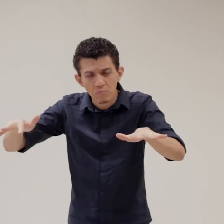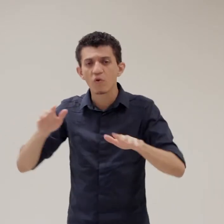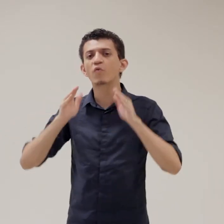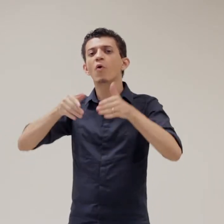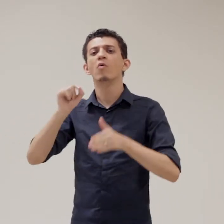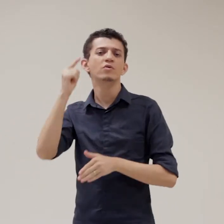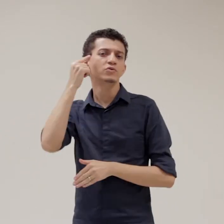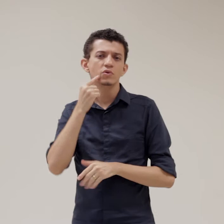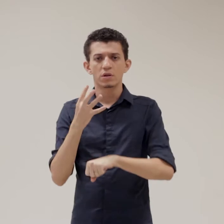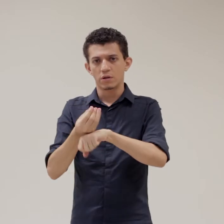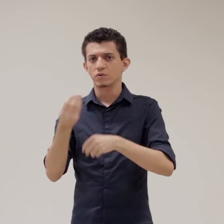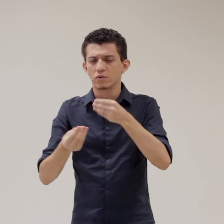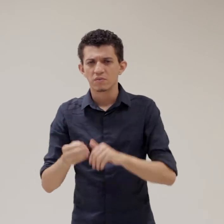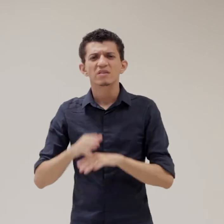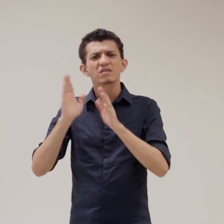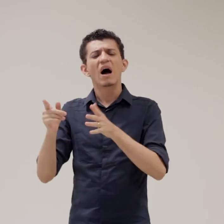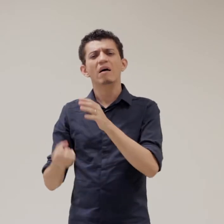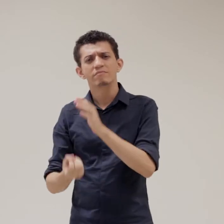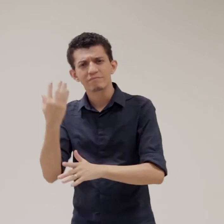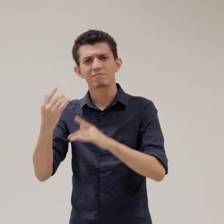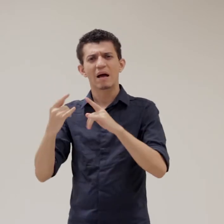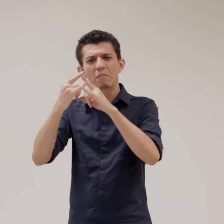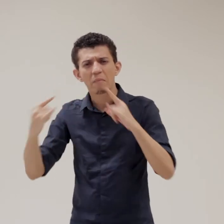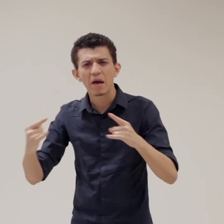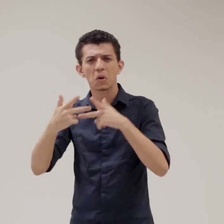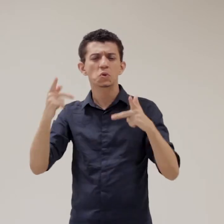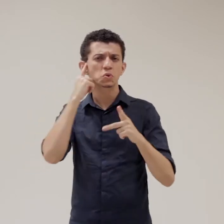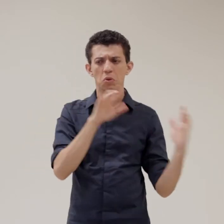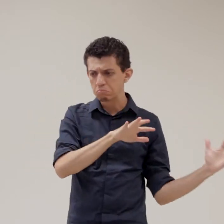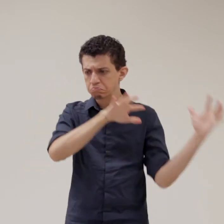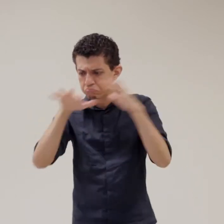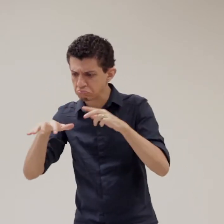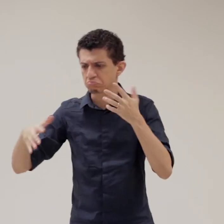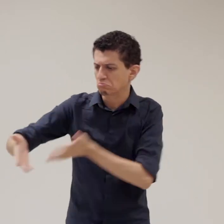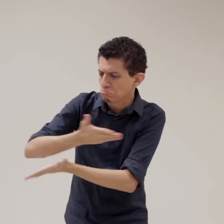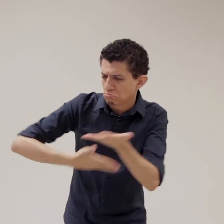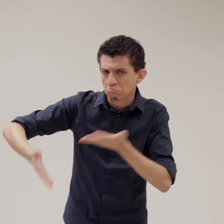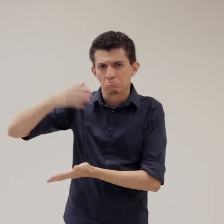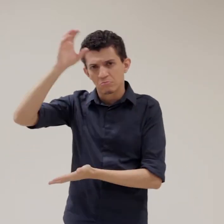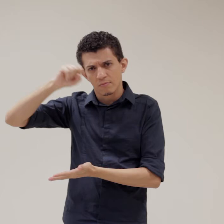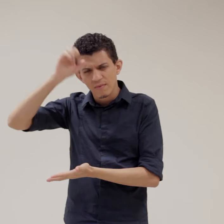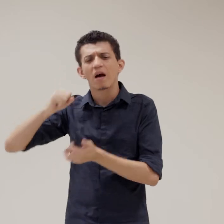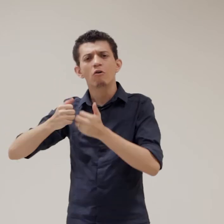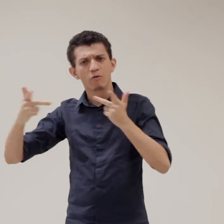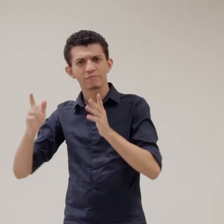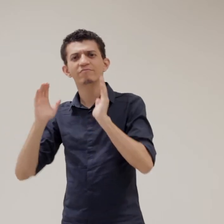eram comuns os cursos de língua de sinais para ouvintes. 60 semanas de acampamentos foi o alvo inicial, e os encontros